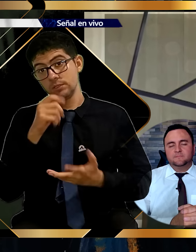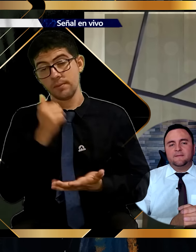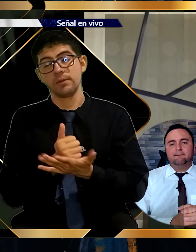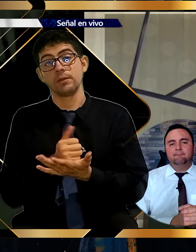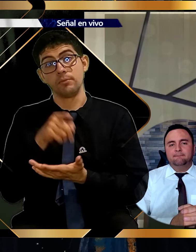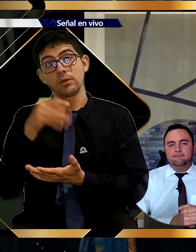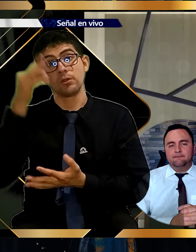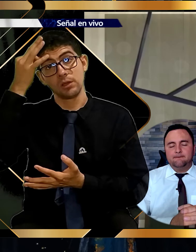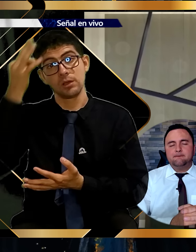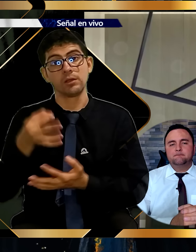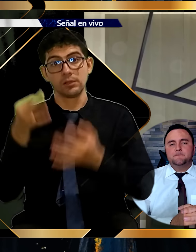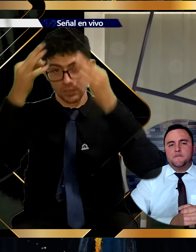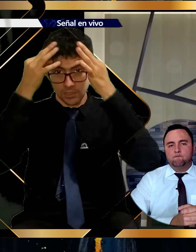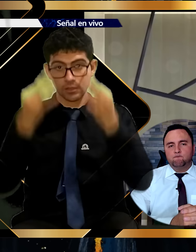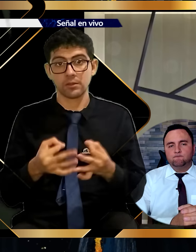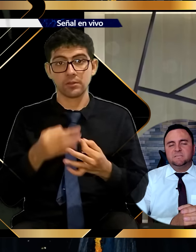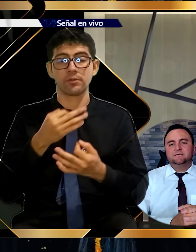así.